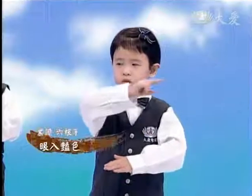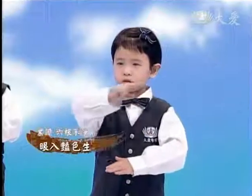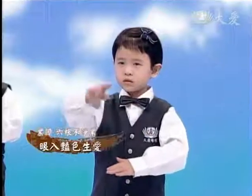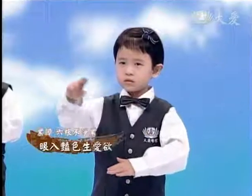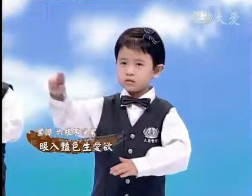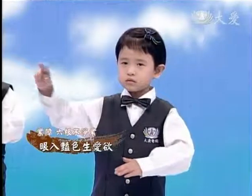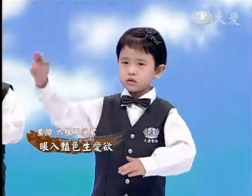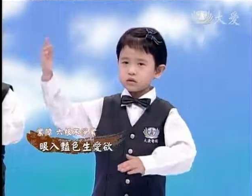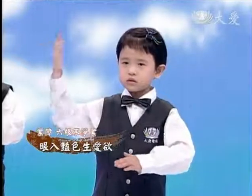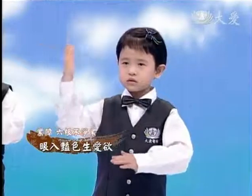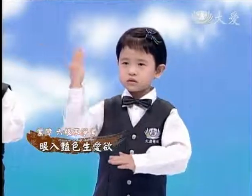眼如颜色